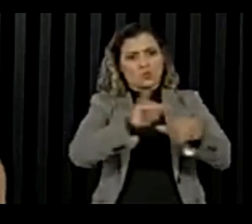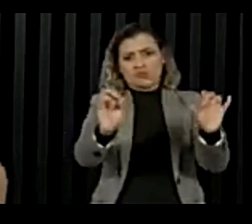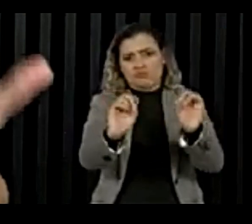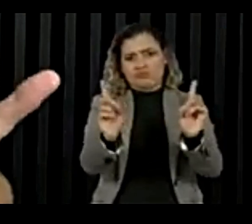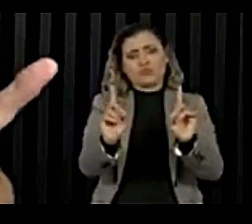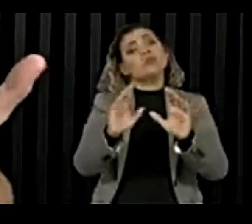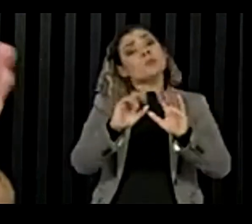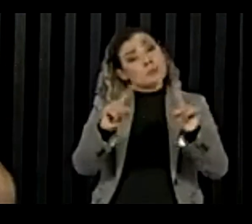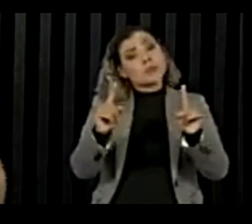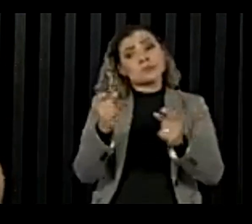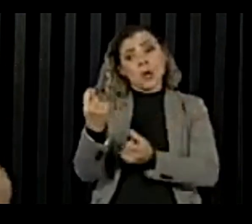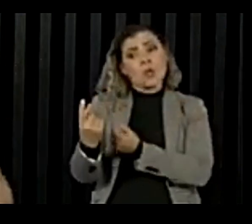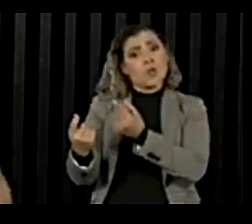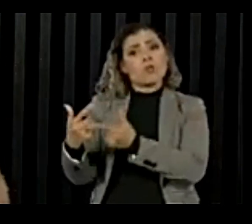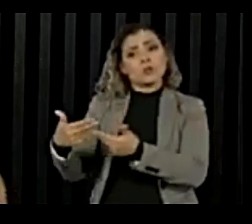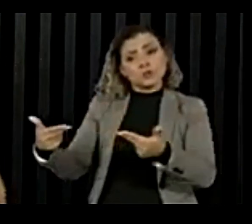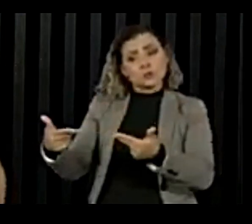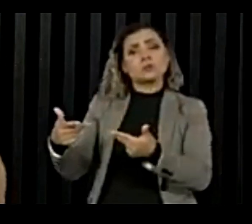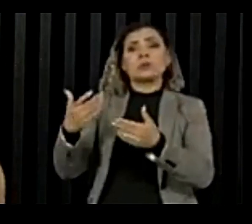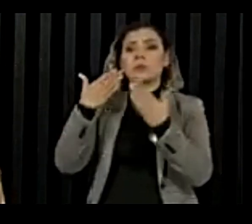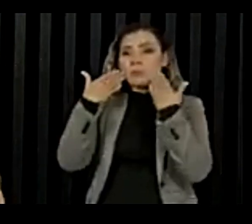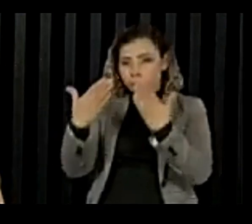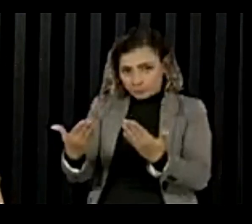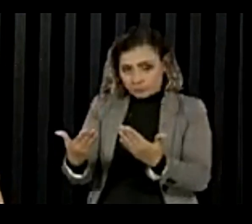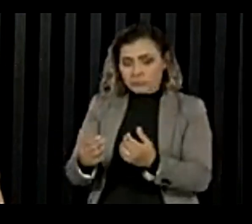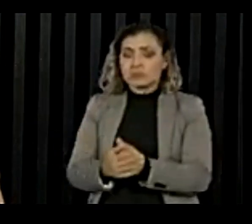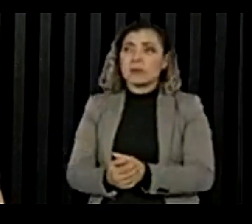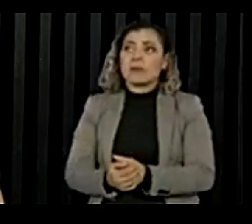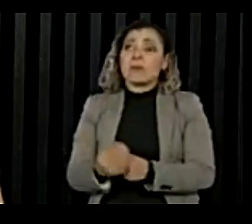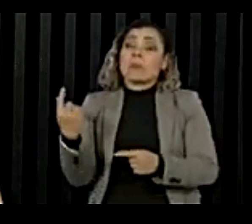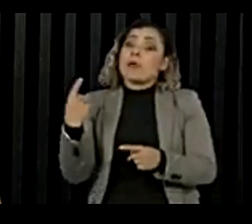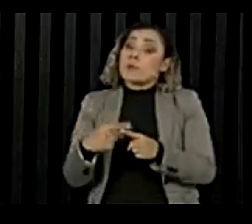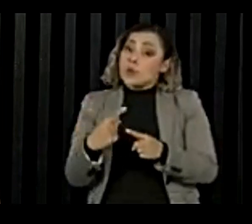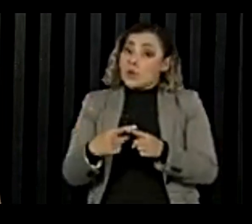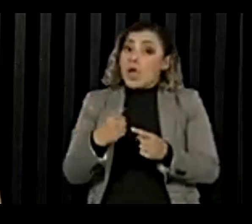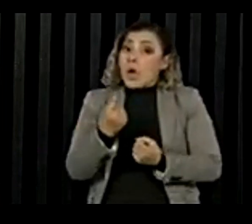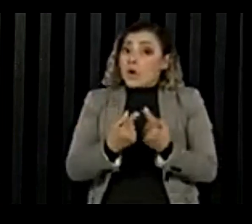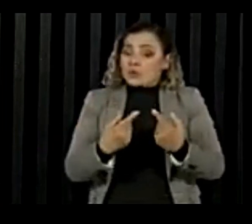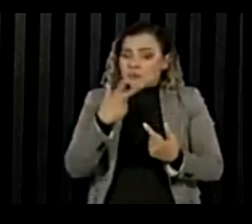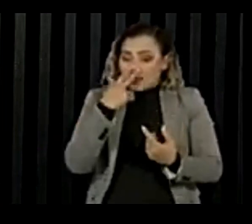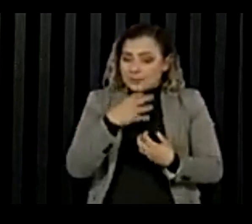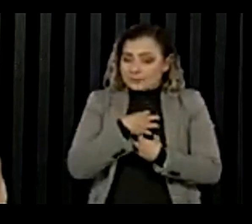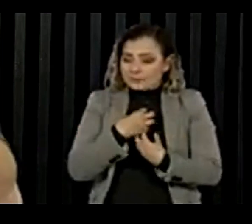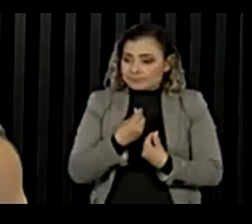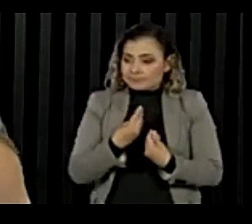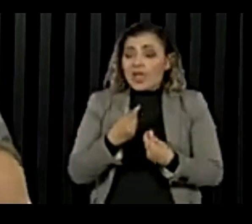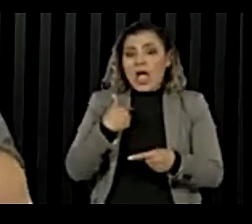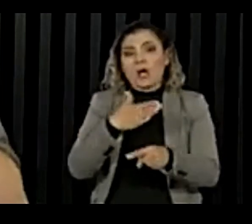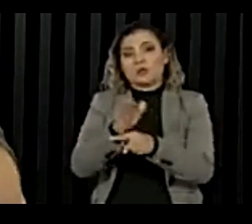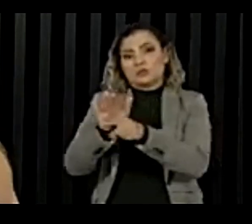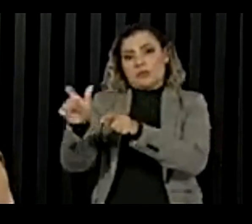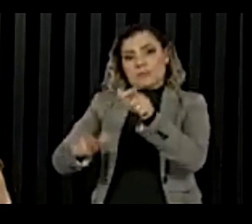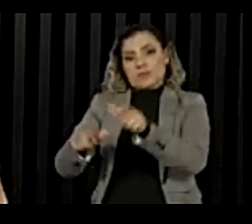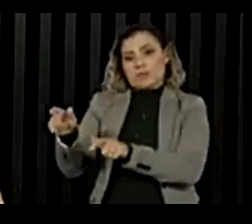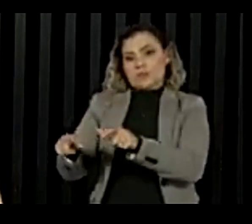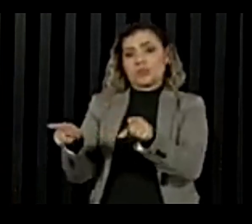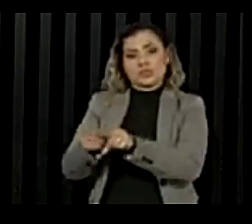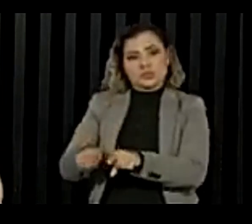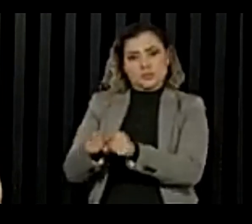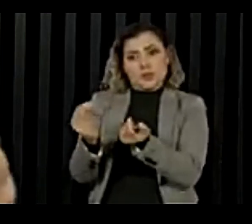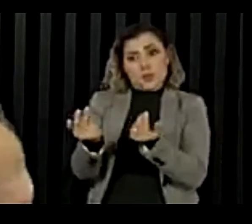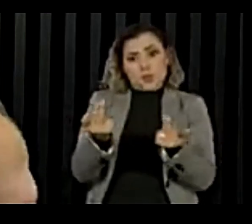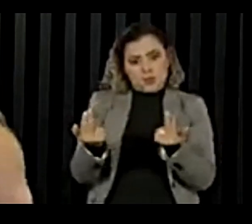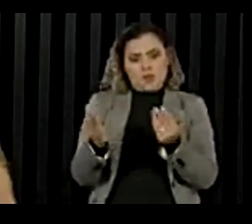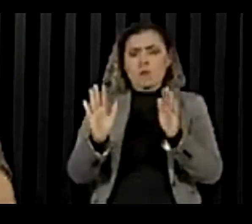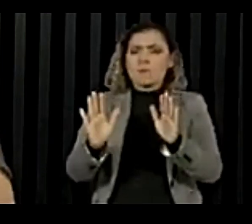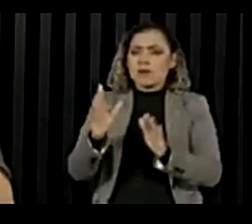tem muitas coisas que acabam vindo à tona. Até porque tem determinadas coisas que eu sinto que podem ajudar pessoas a ajudarem também. Então, quando